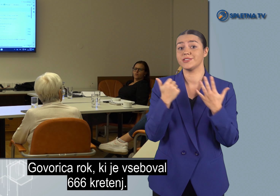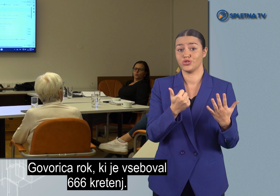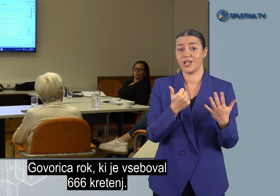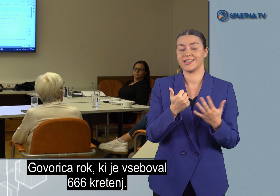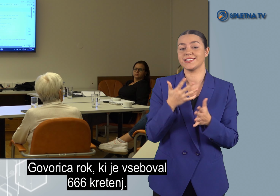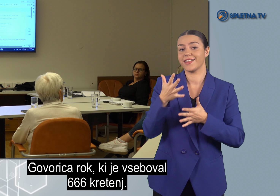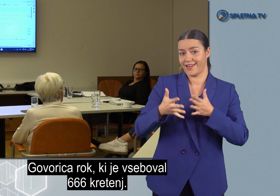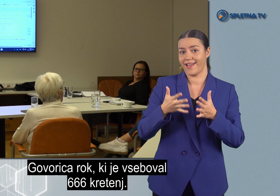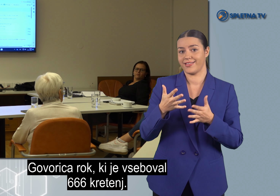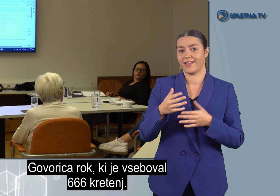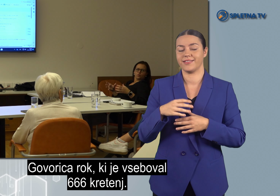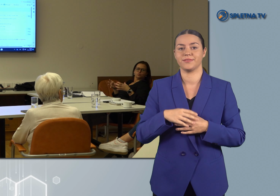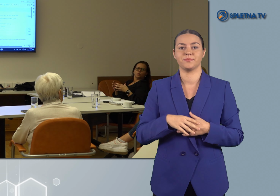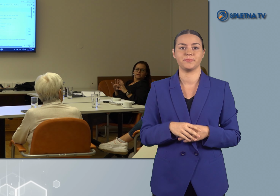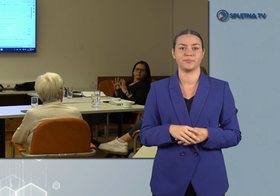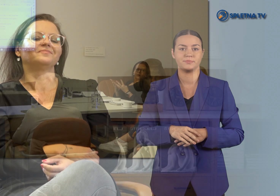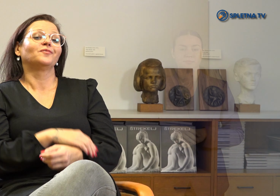kretenj.